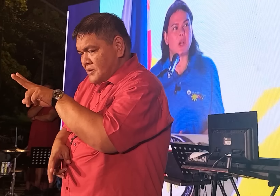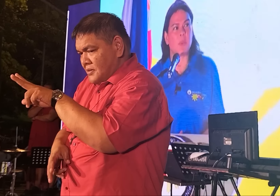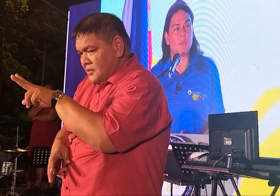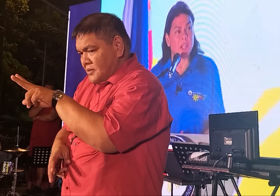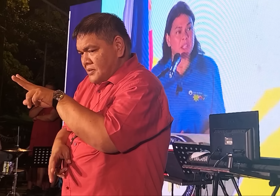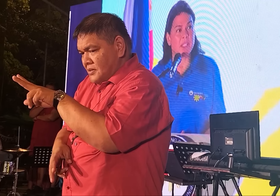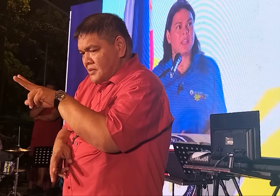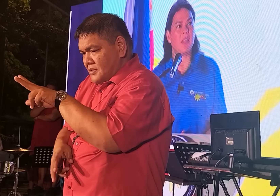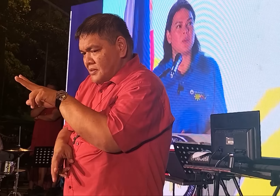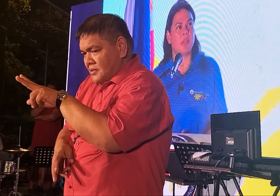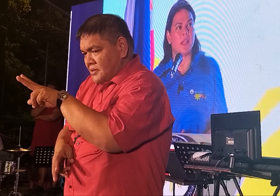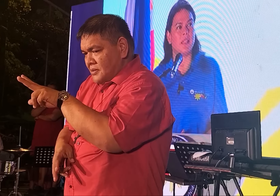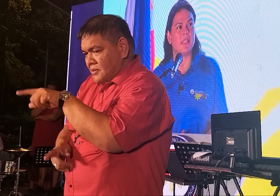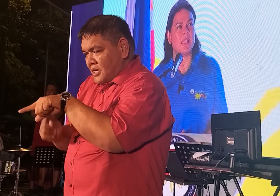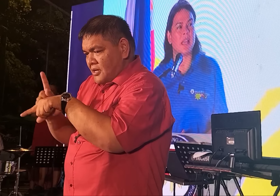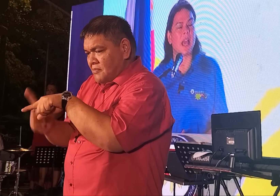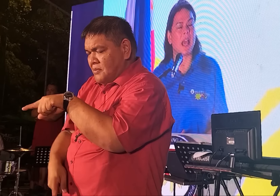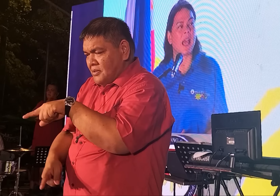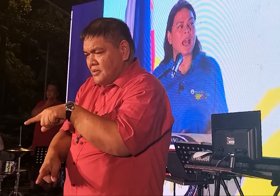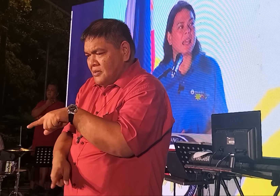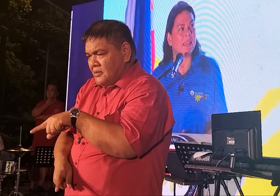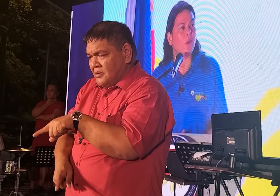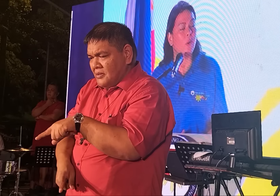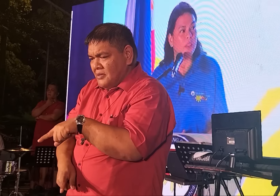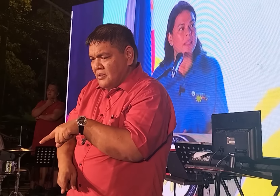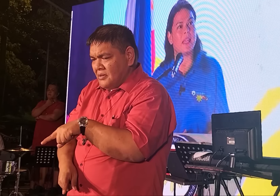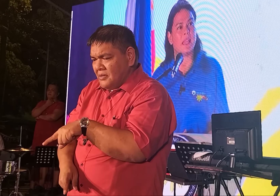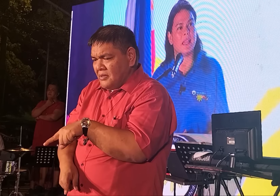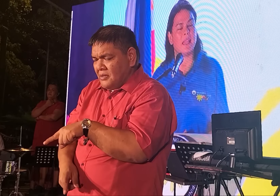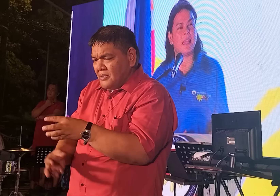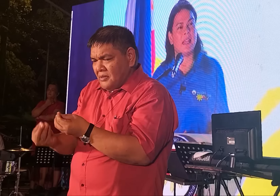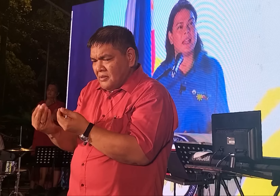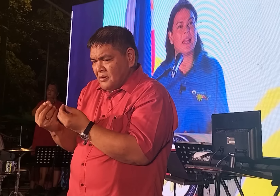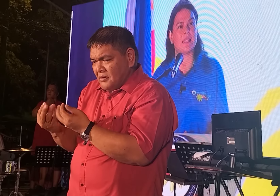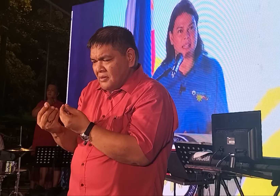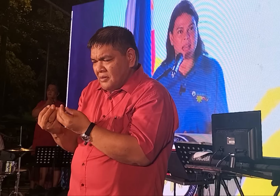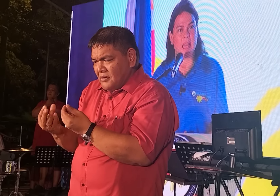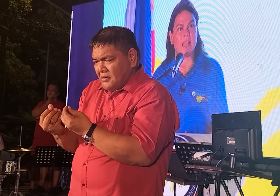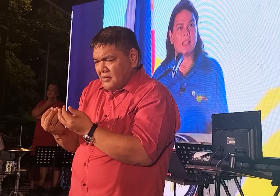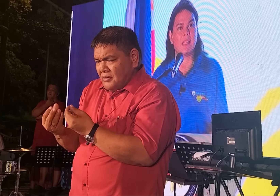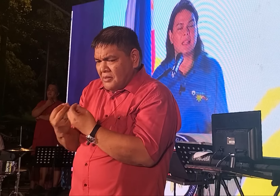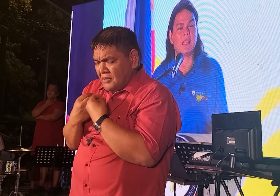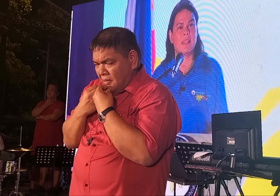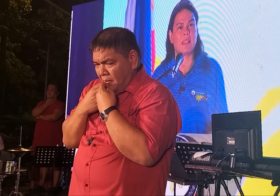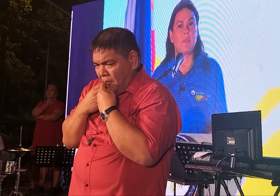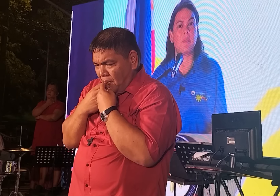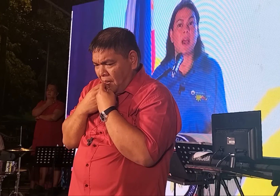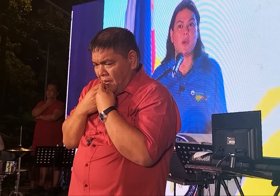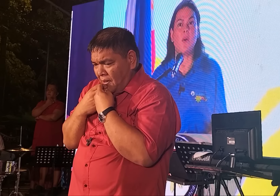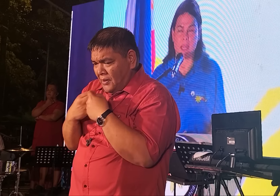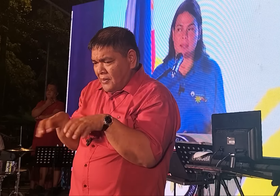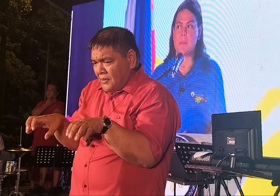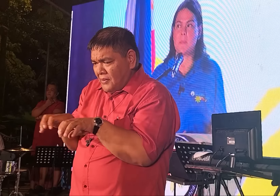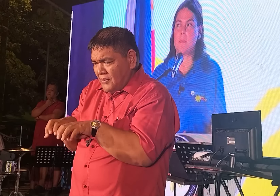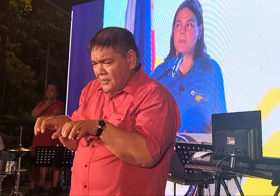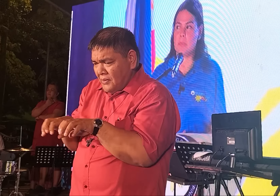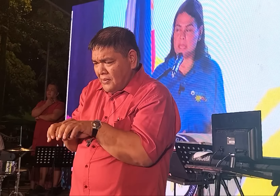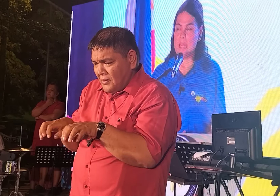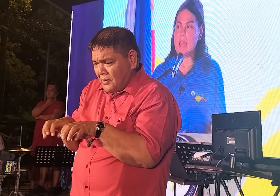that they are persecuted kahit pukunti lang sila. Trabaho ko